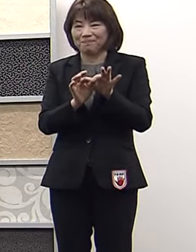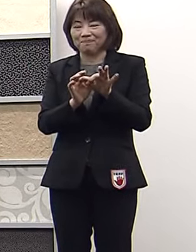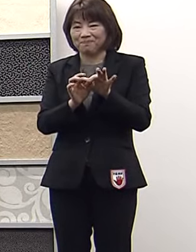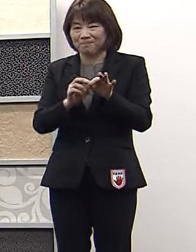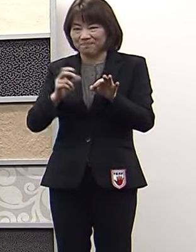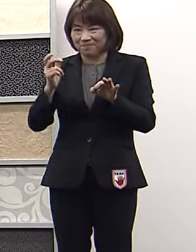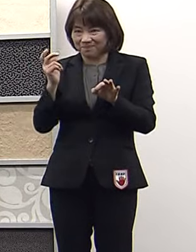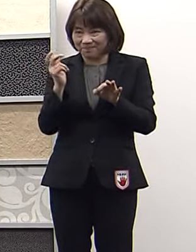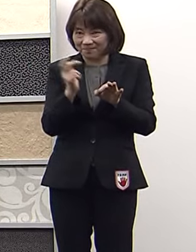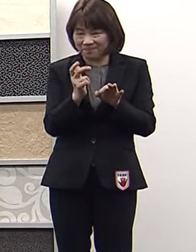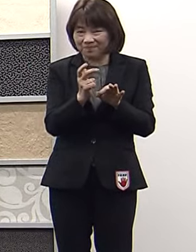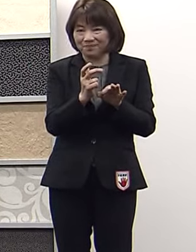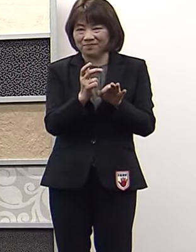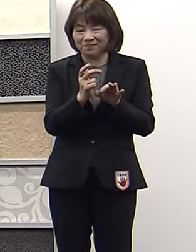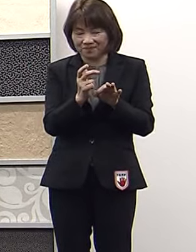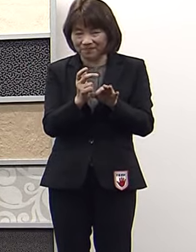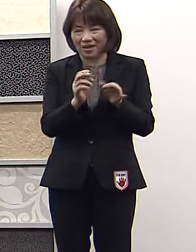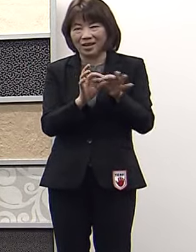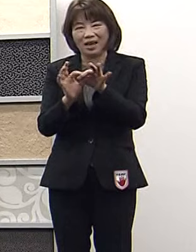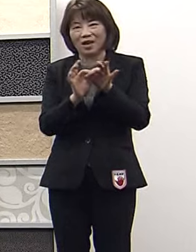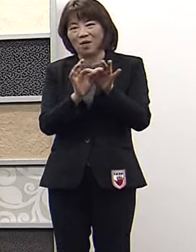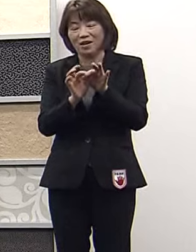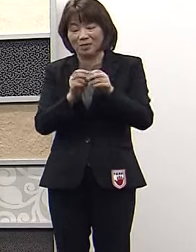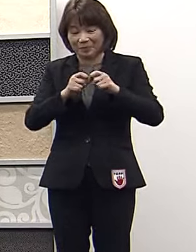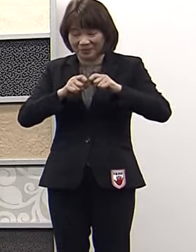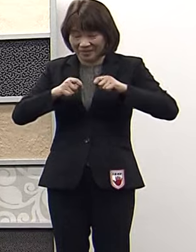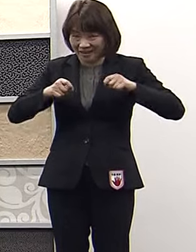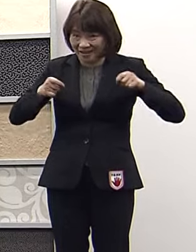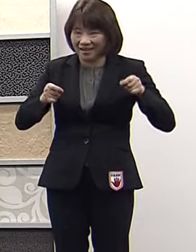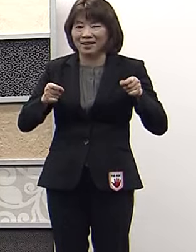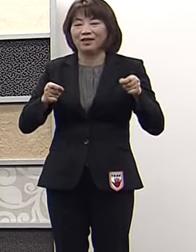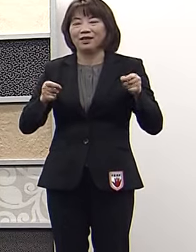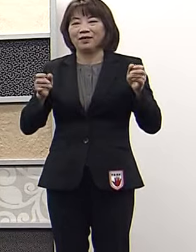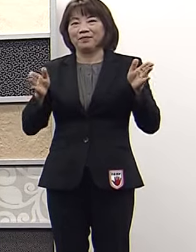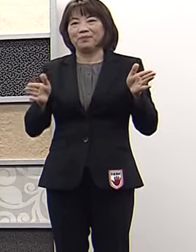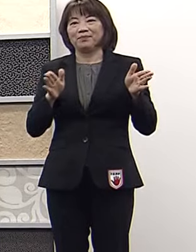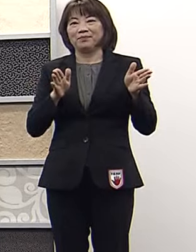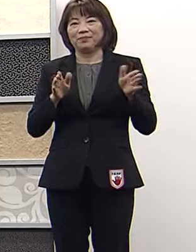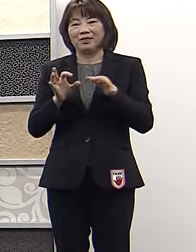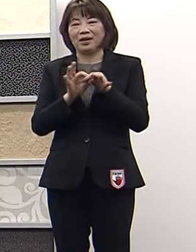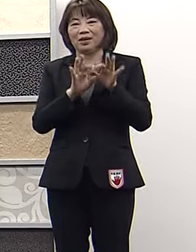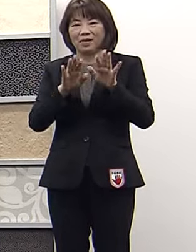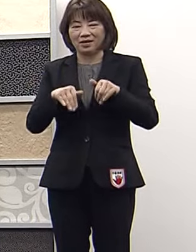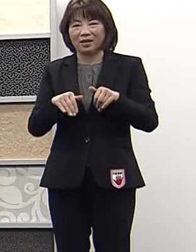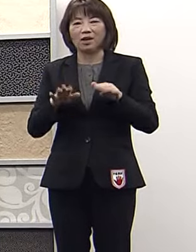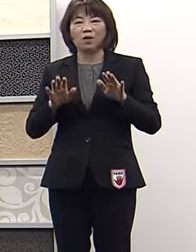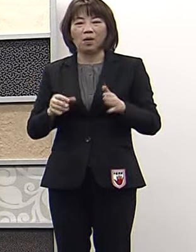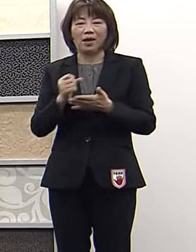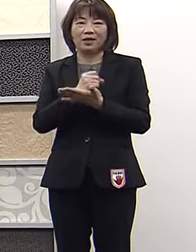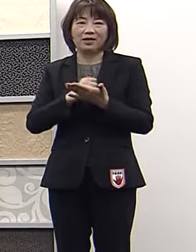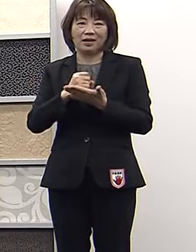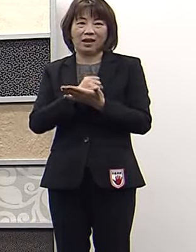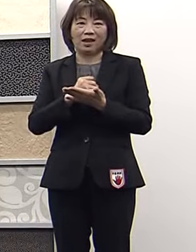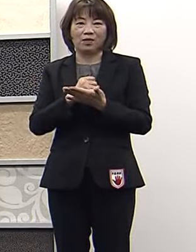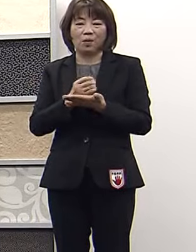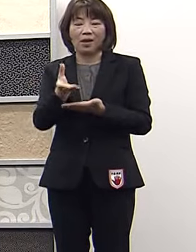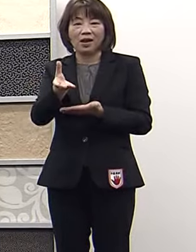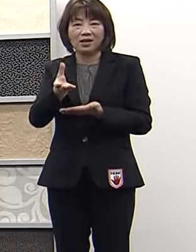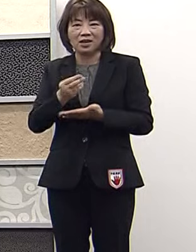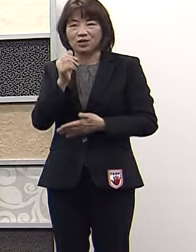密接というかですね、大変深い関わりも、長い時間でありましたので、ちょっとこの機会をお借りしてですね、ご紹介をしたいと思います